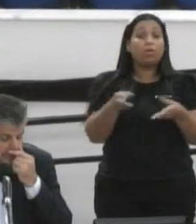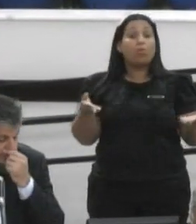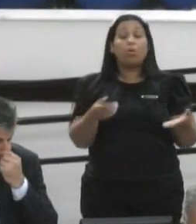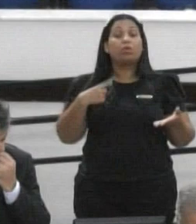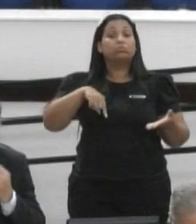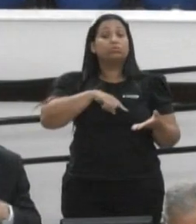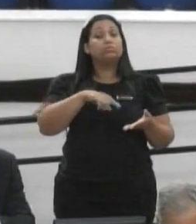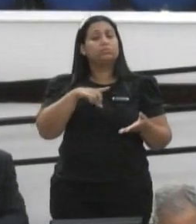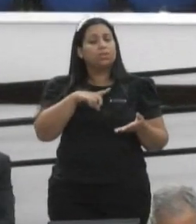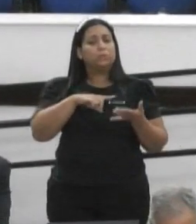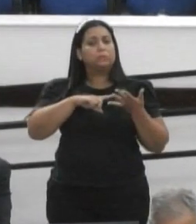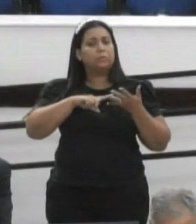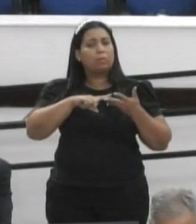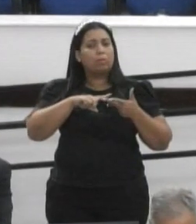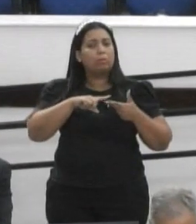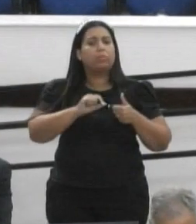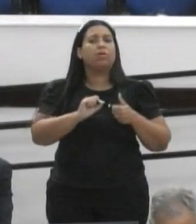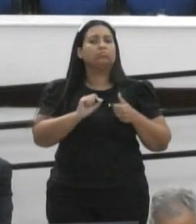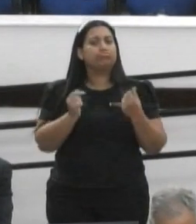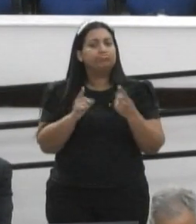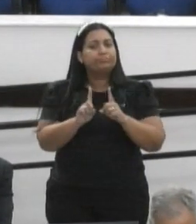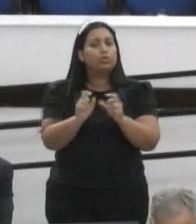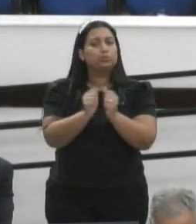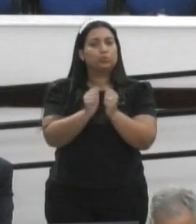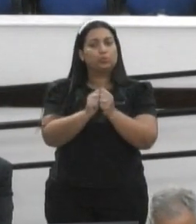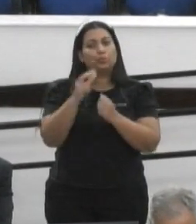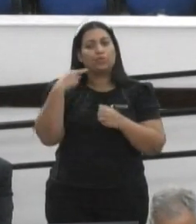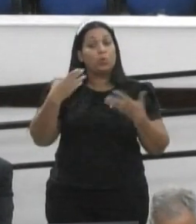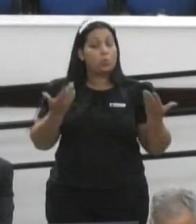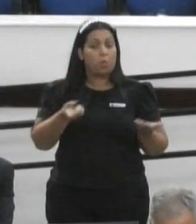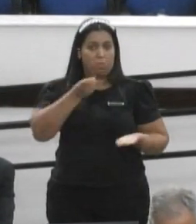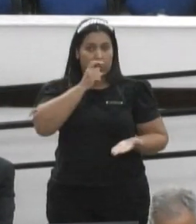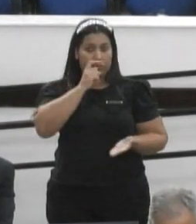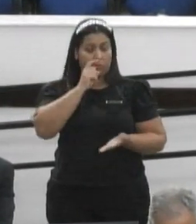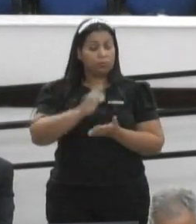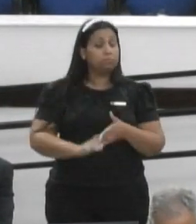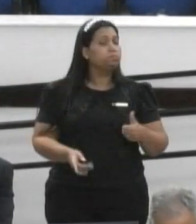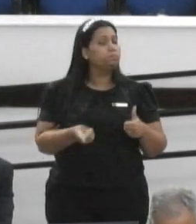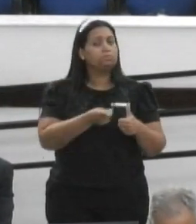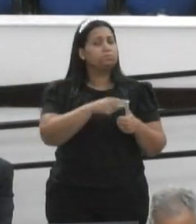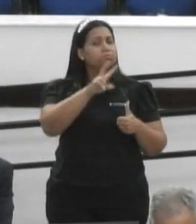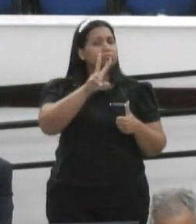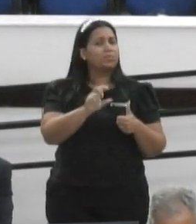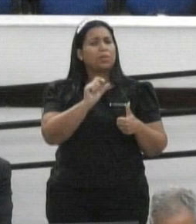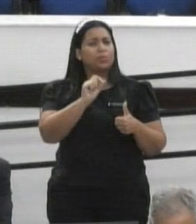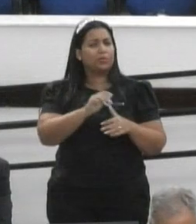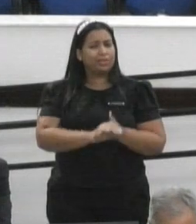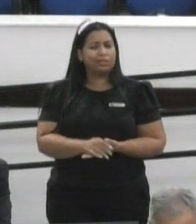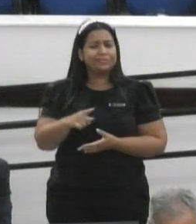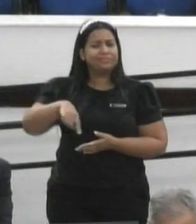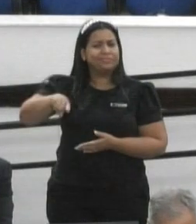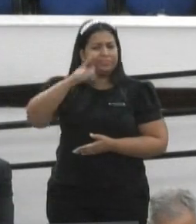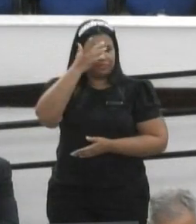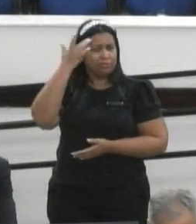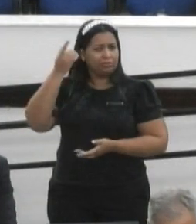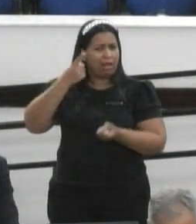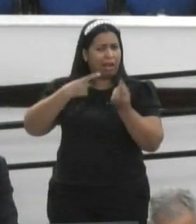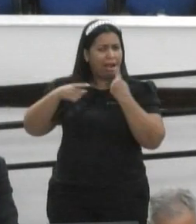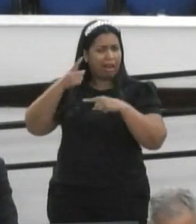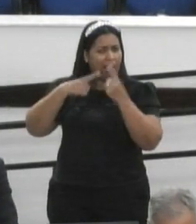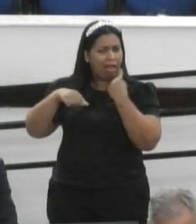junto em muitos deles. Bom, primeiro, é em relação às constantes reclamações dos